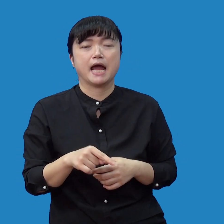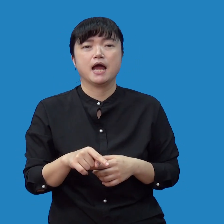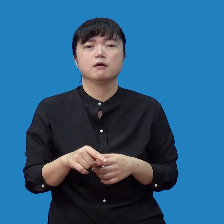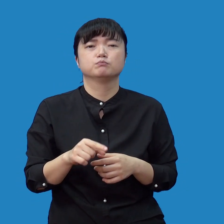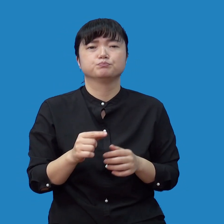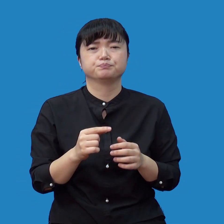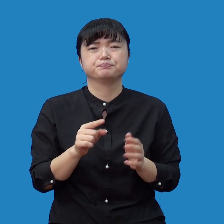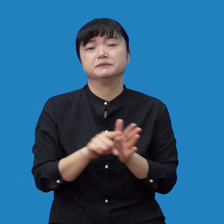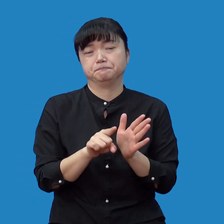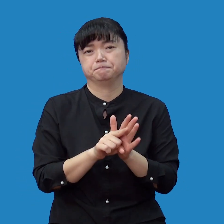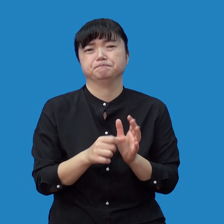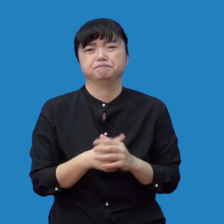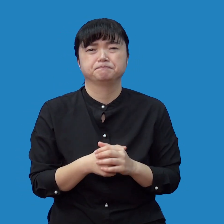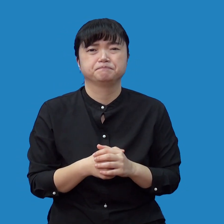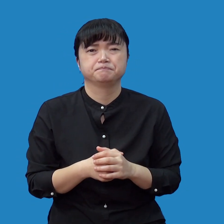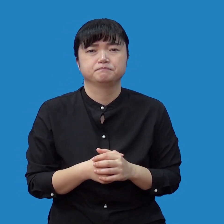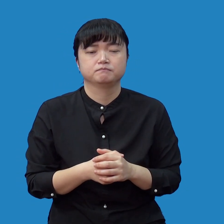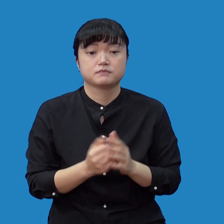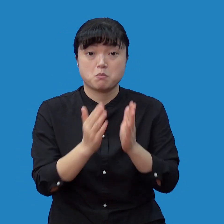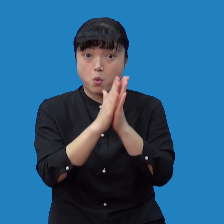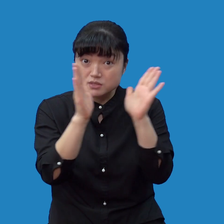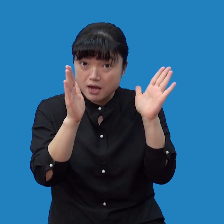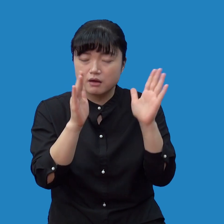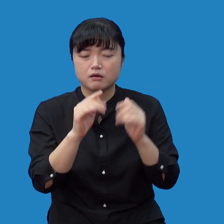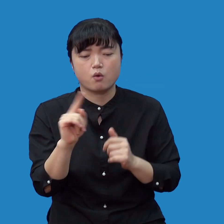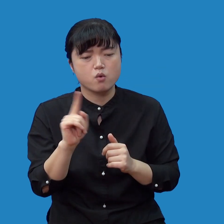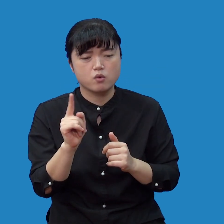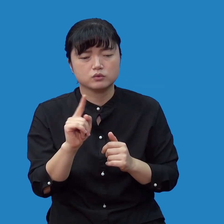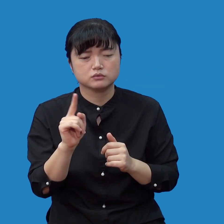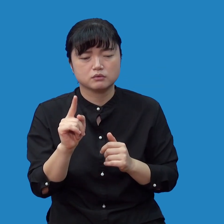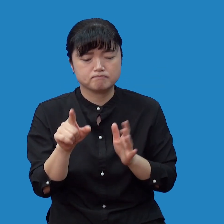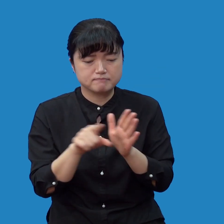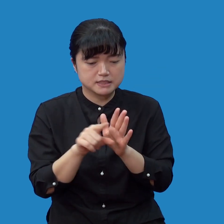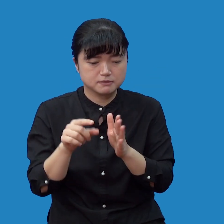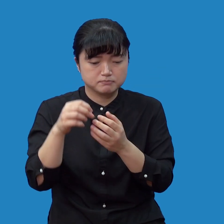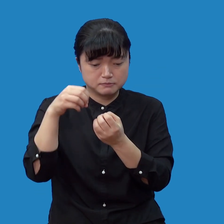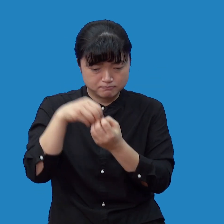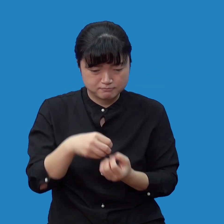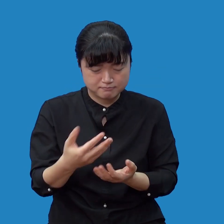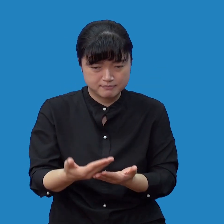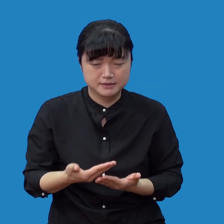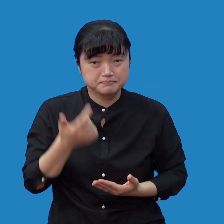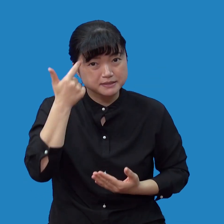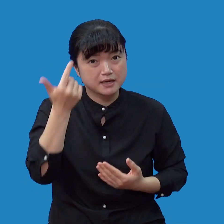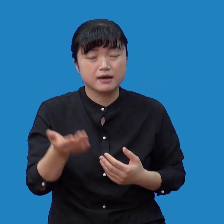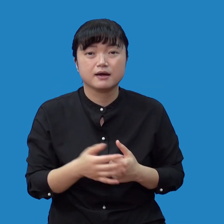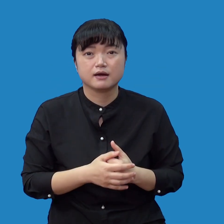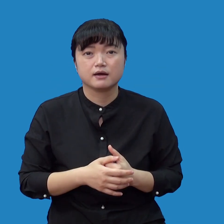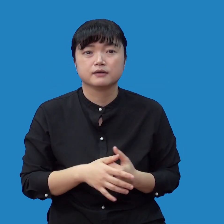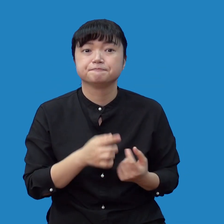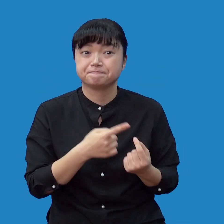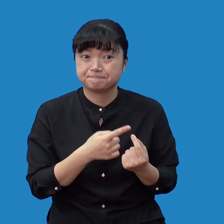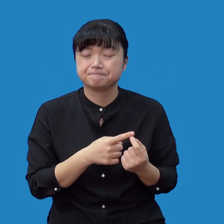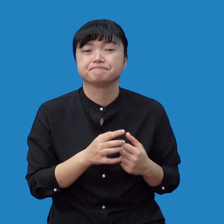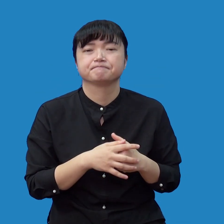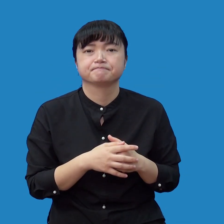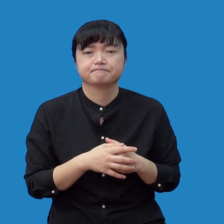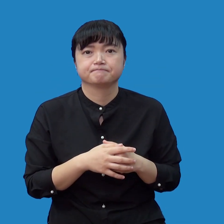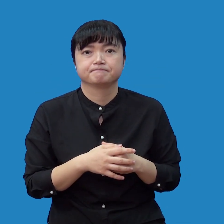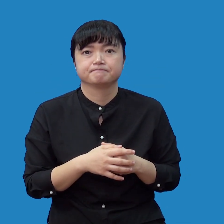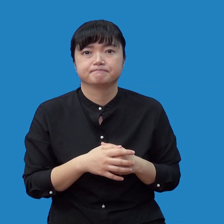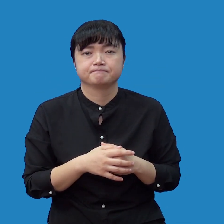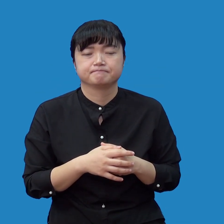이 모세가 어떤 믿음을 부모로부터 전수받았는가? 첫 번째는 바로의